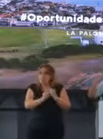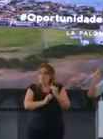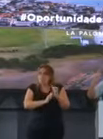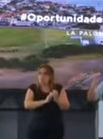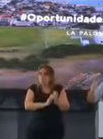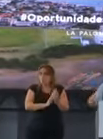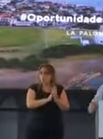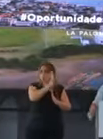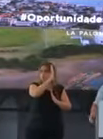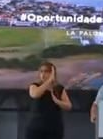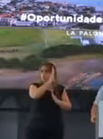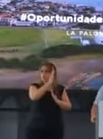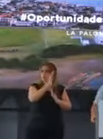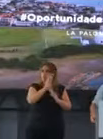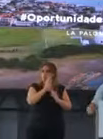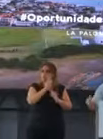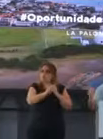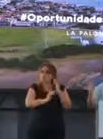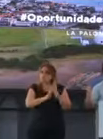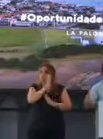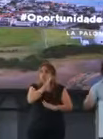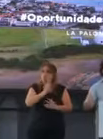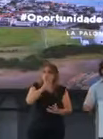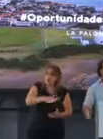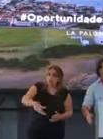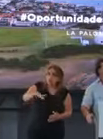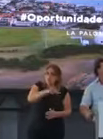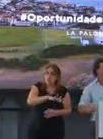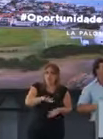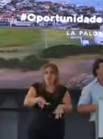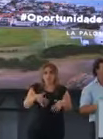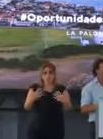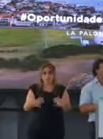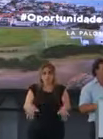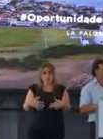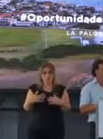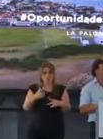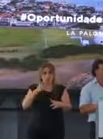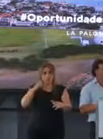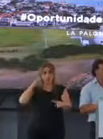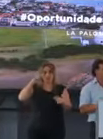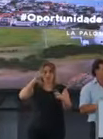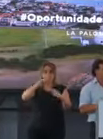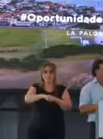el crecimiento de la sociedad tuvo un salto exponencial.